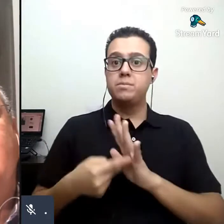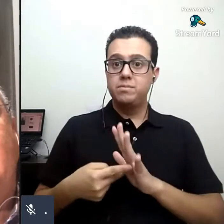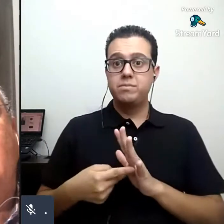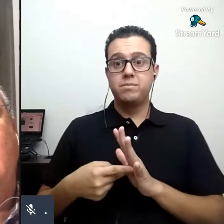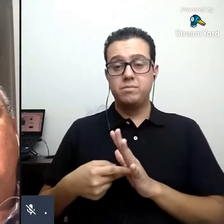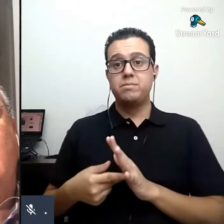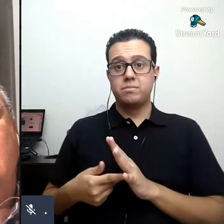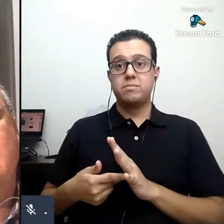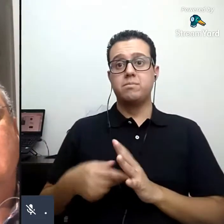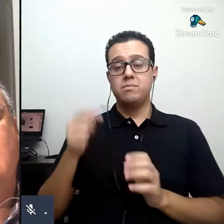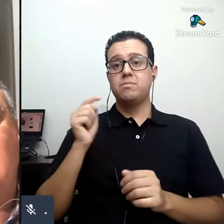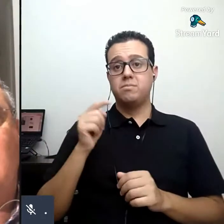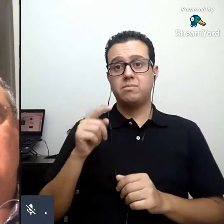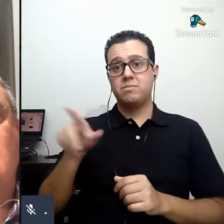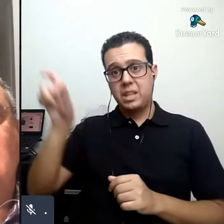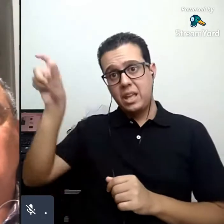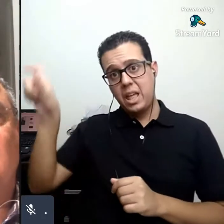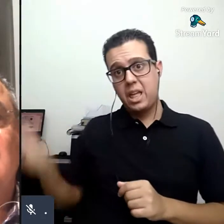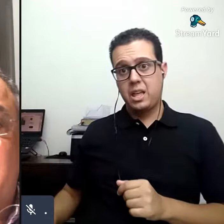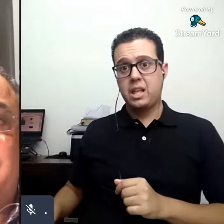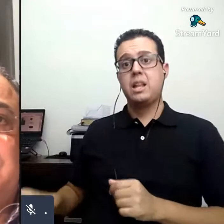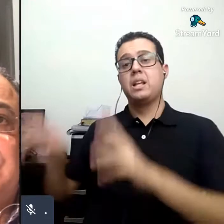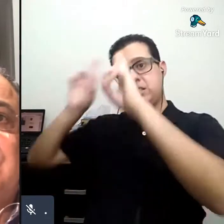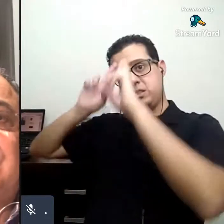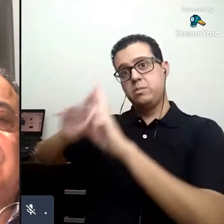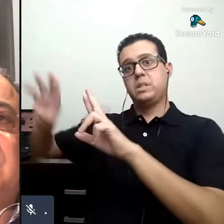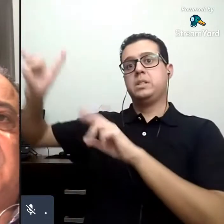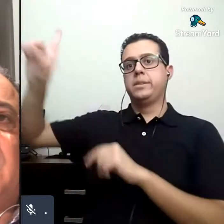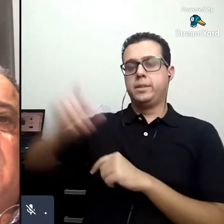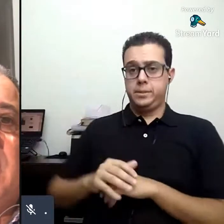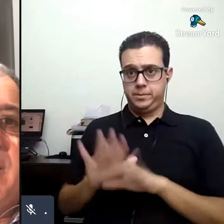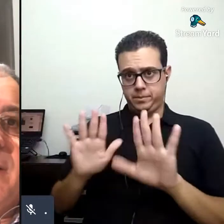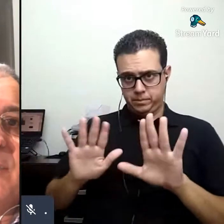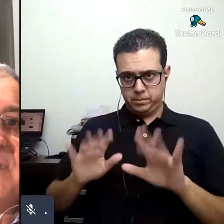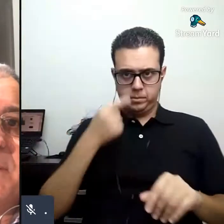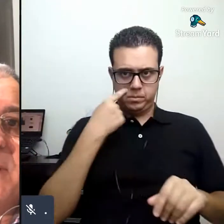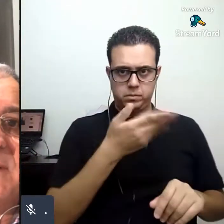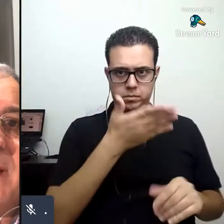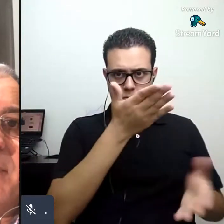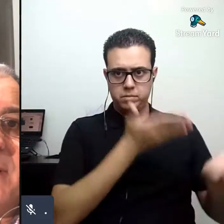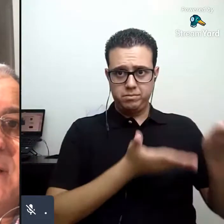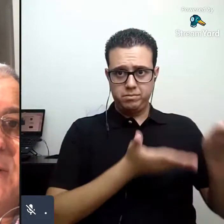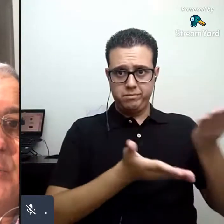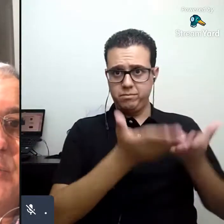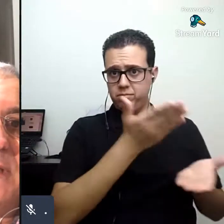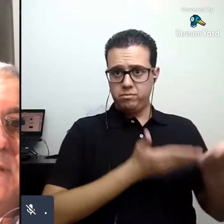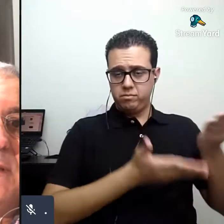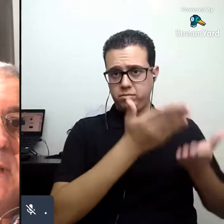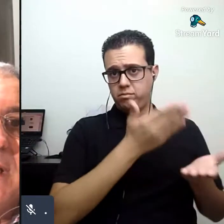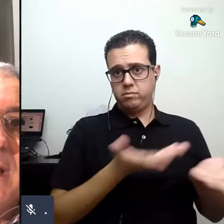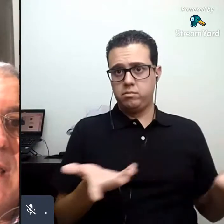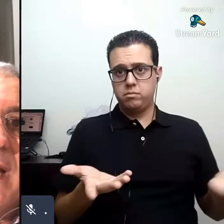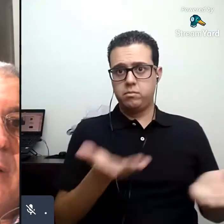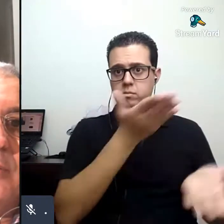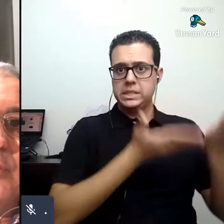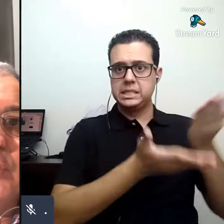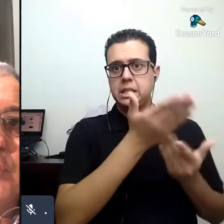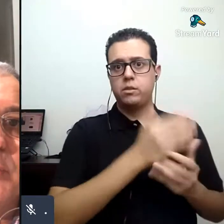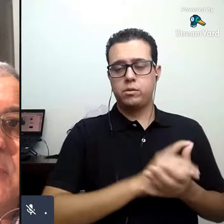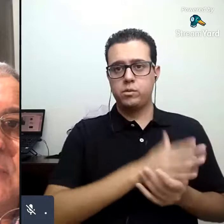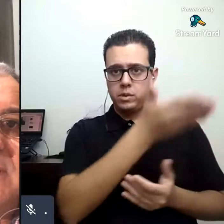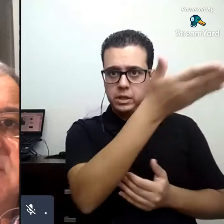ajuda? Servos são servos. E você percebe na leitura que há